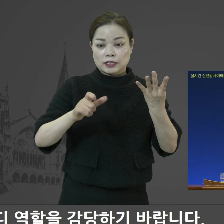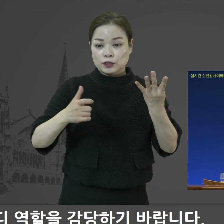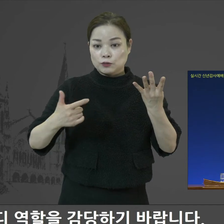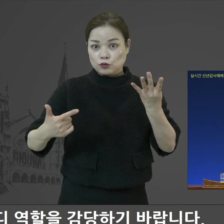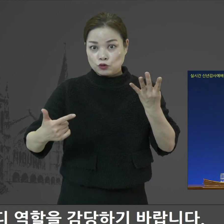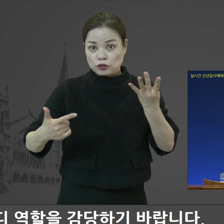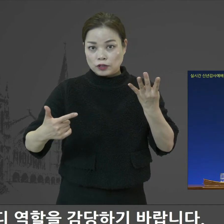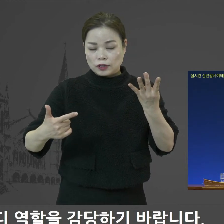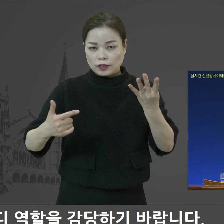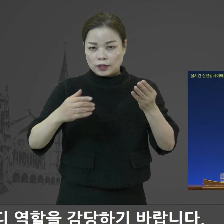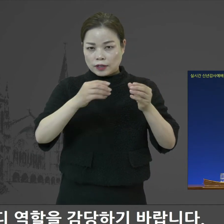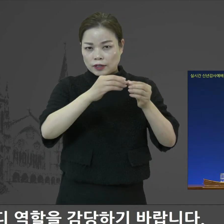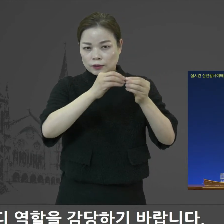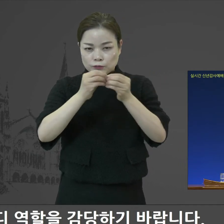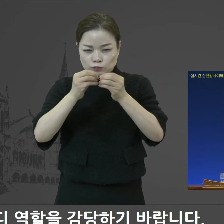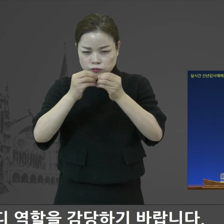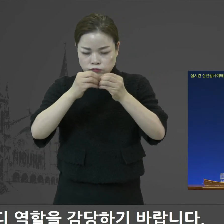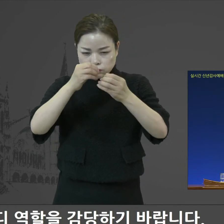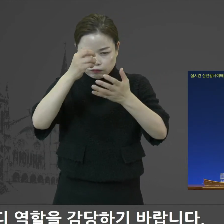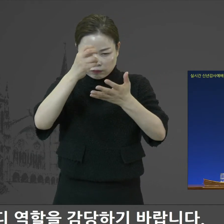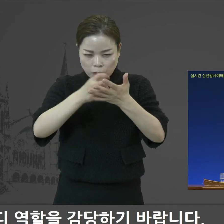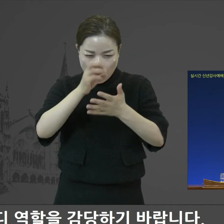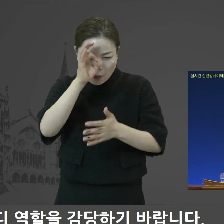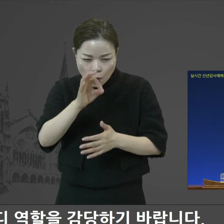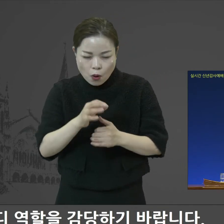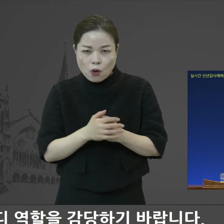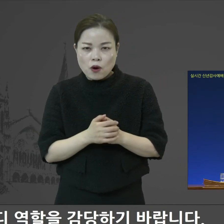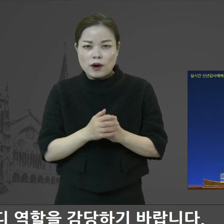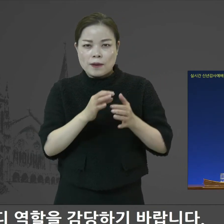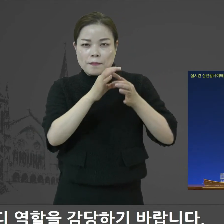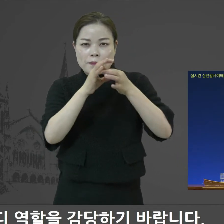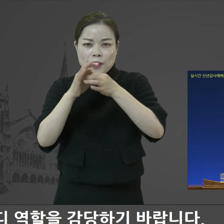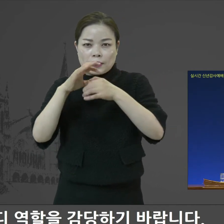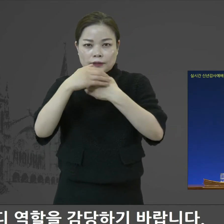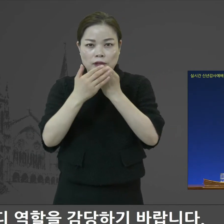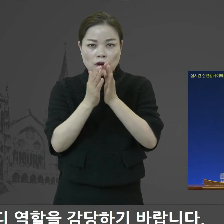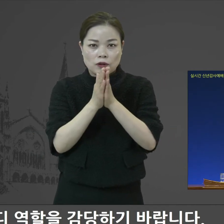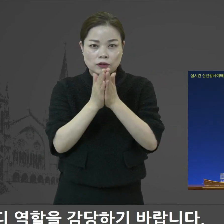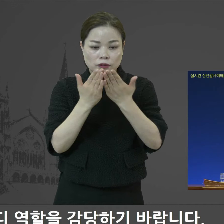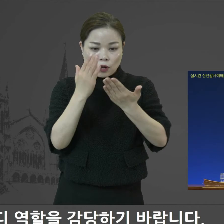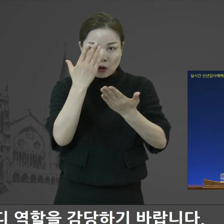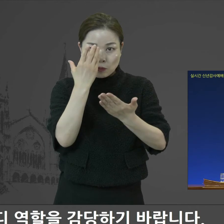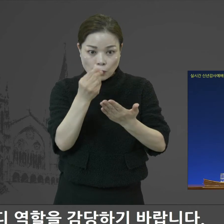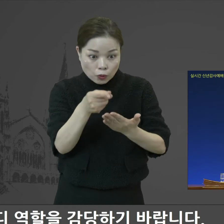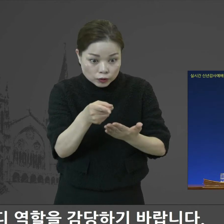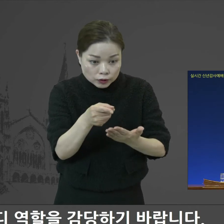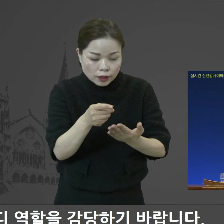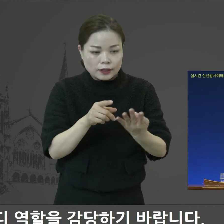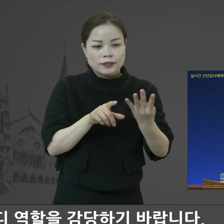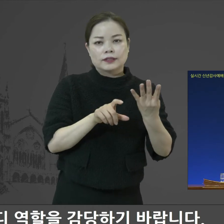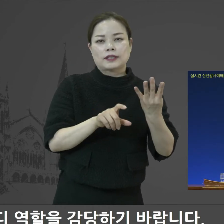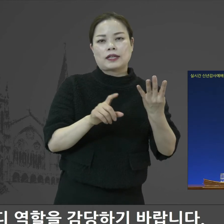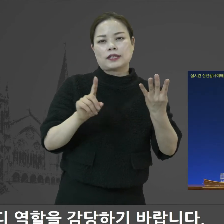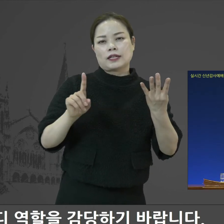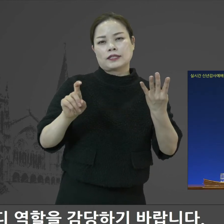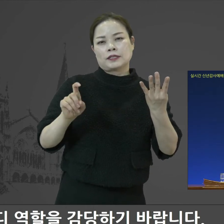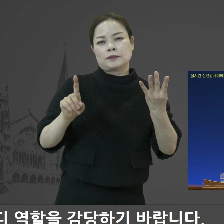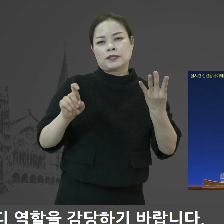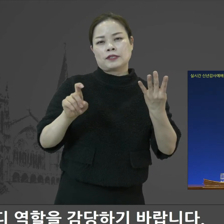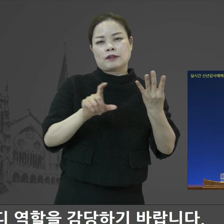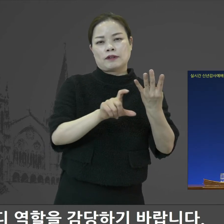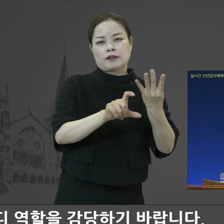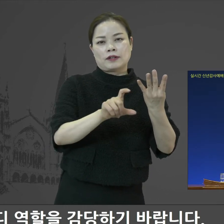문맥을 살펴볼 겁니다. 이것도 복습입니다. 자, 우리 같이 성경을 꼭 펴시고요. 4장 11절로 이동해 주시기